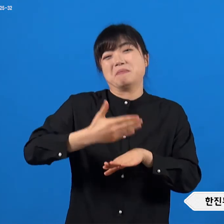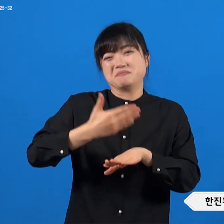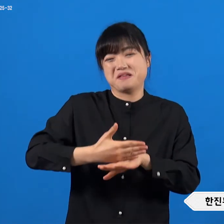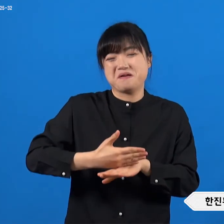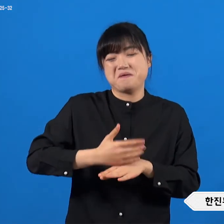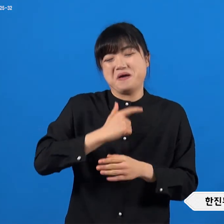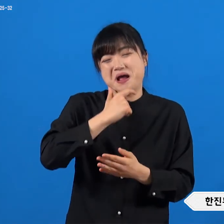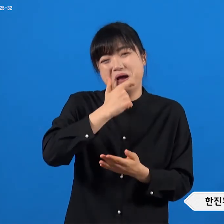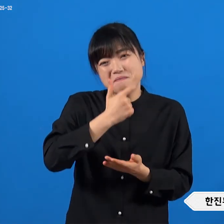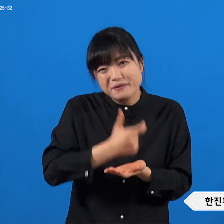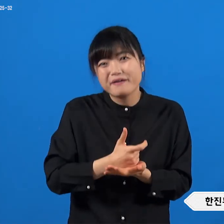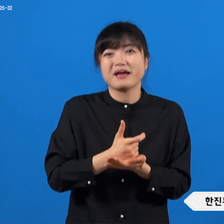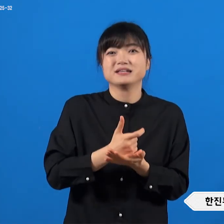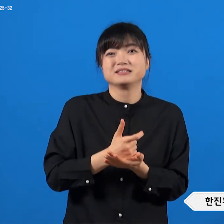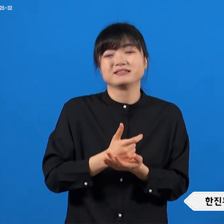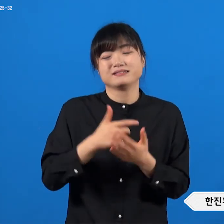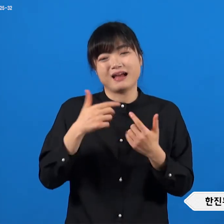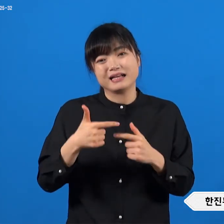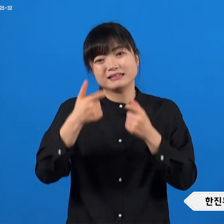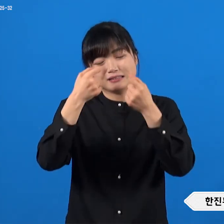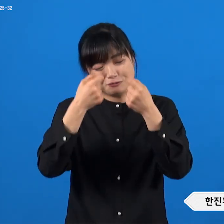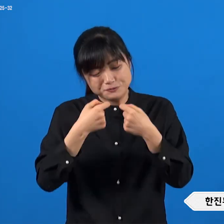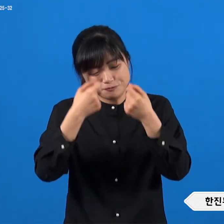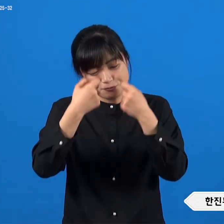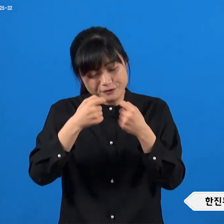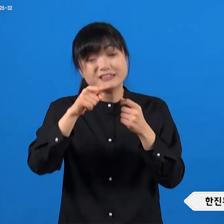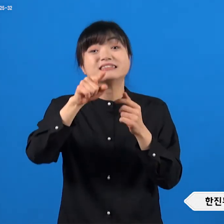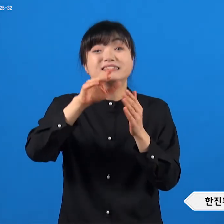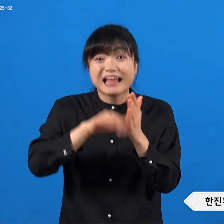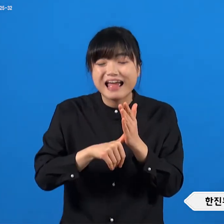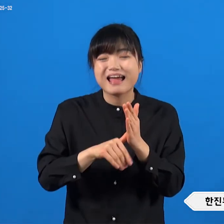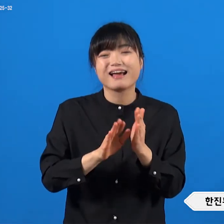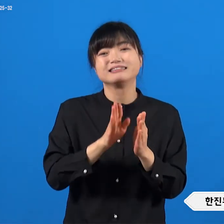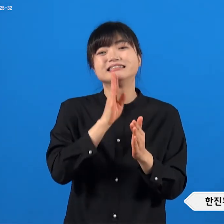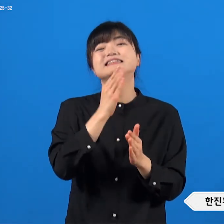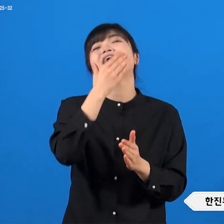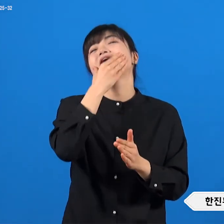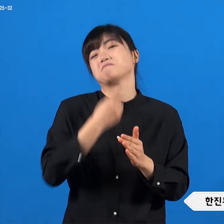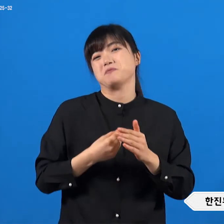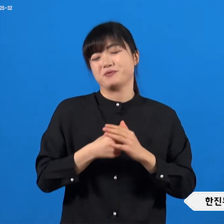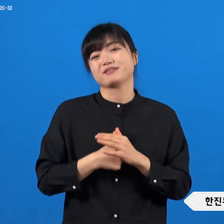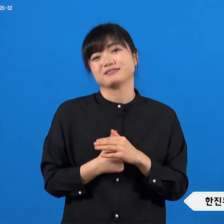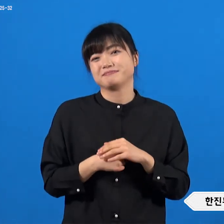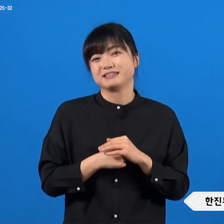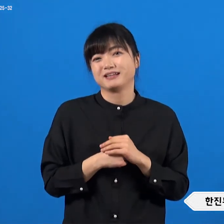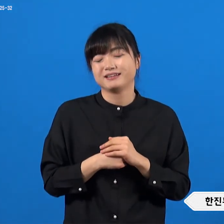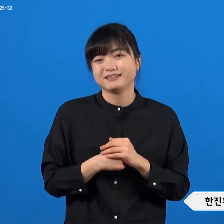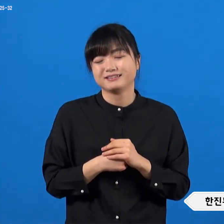감사하고 감격해서 눈물을 쏟는 그때가 진짜로 행복했습니다.